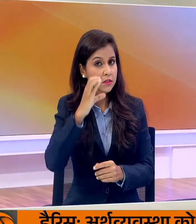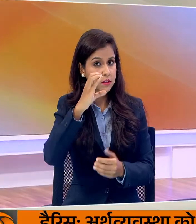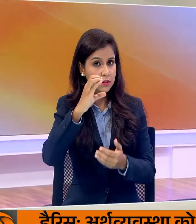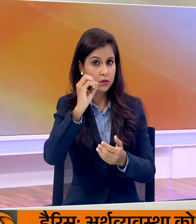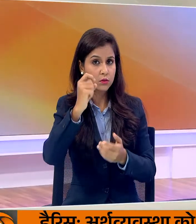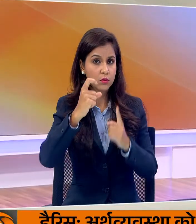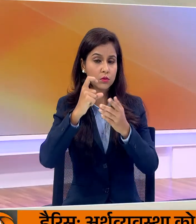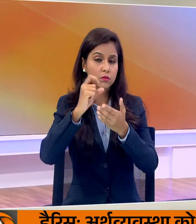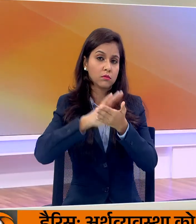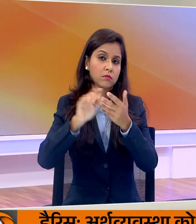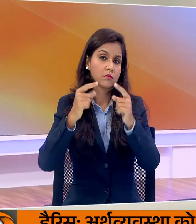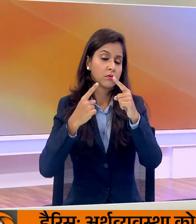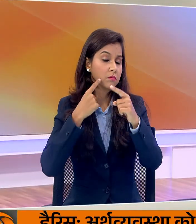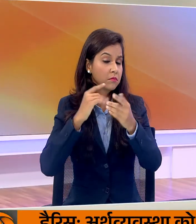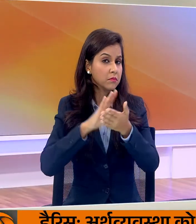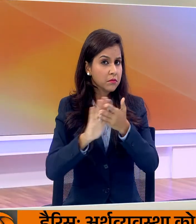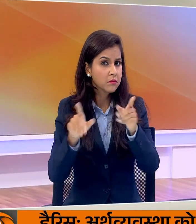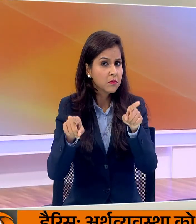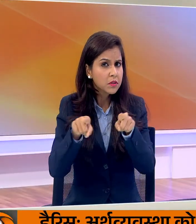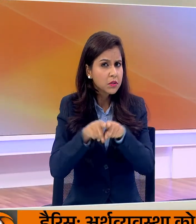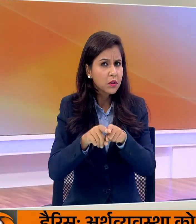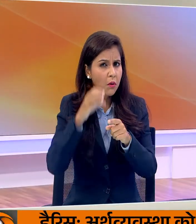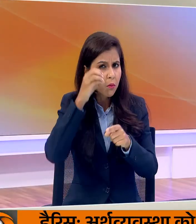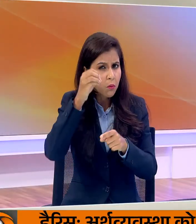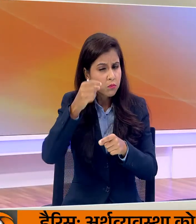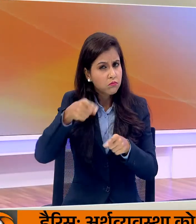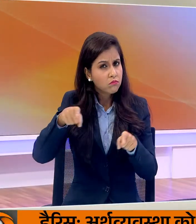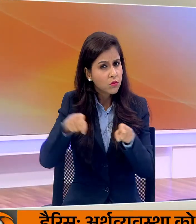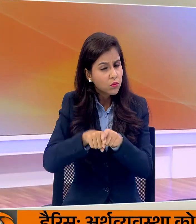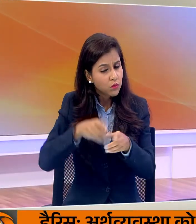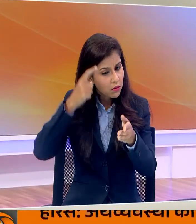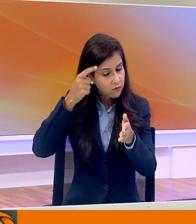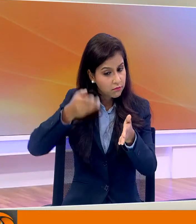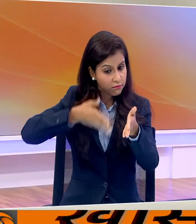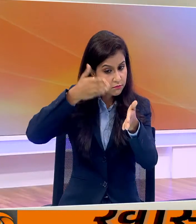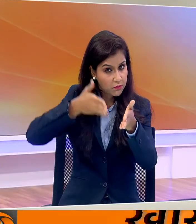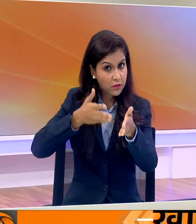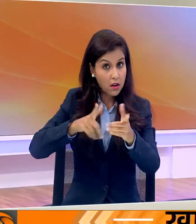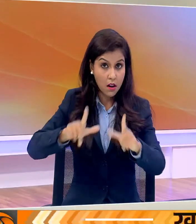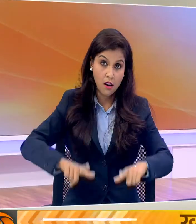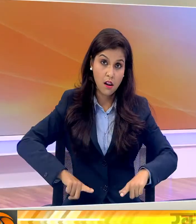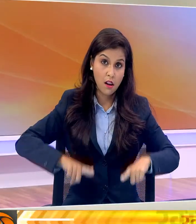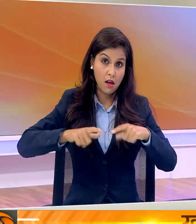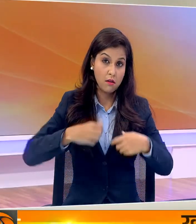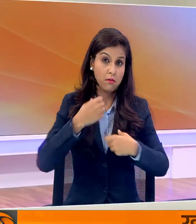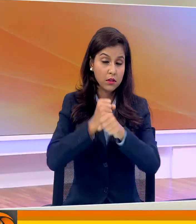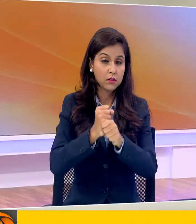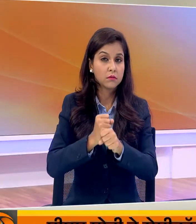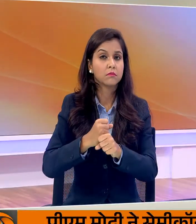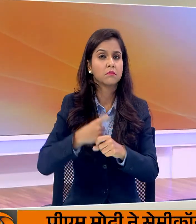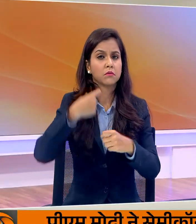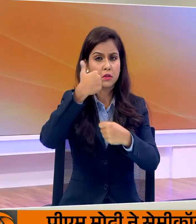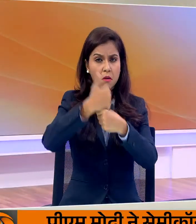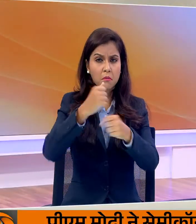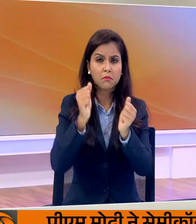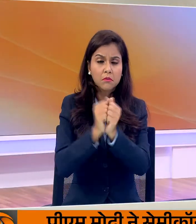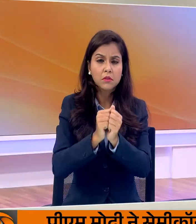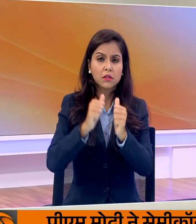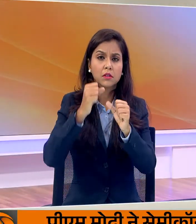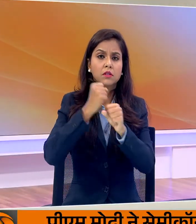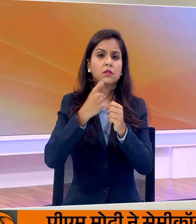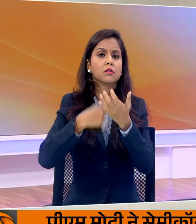गांधी दर्शन में महात्मा गांधी की रेल यात्राओं को जीवंत बनाता है। कैमरामैन अजय कुमार के साथ गिरीश